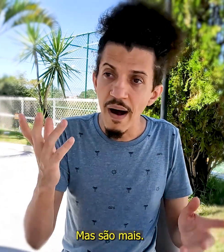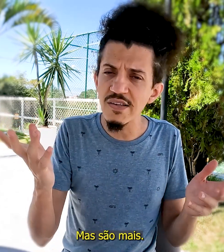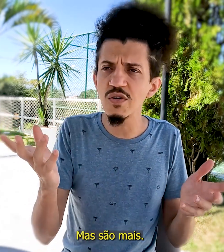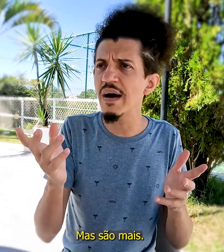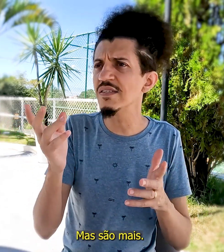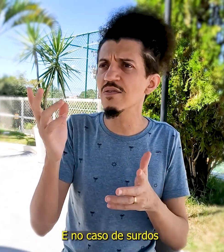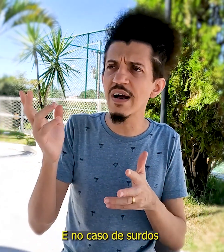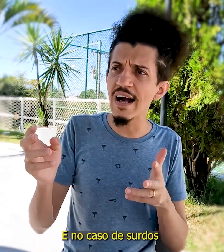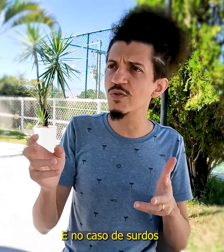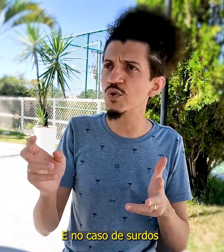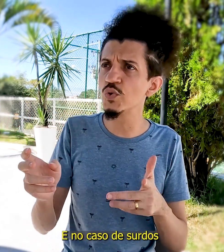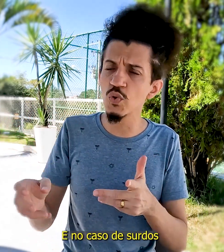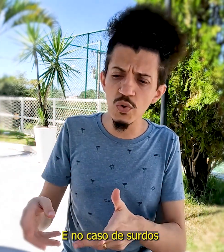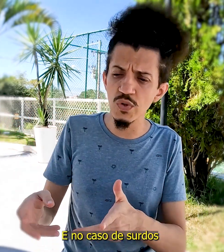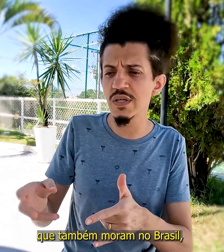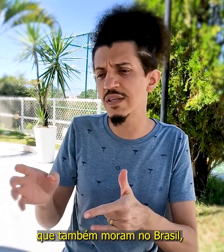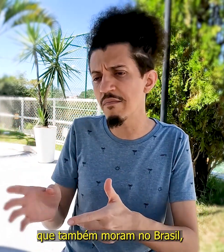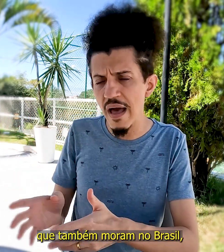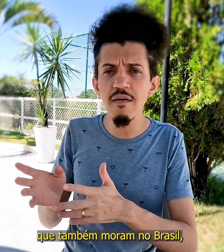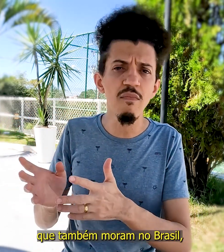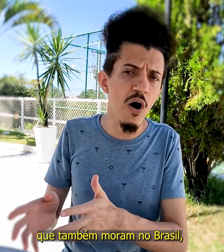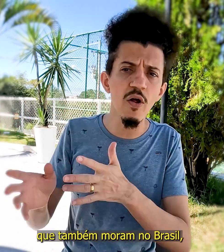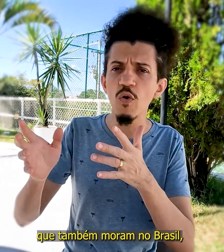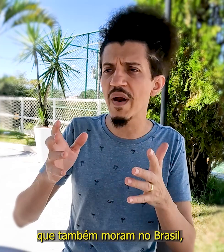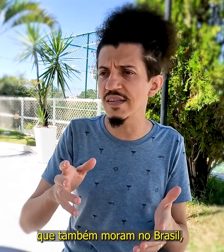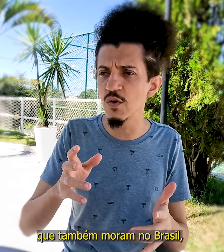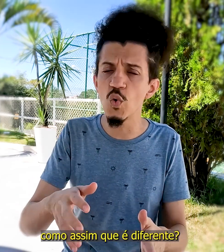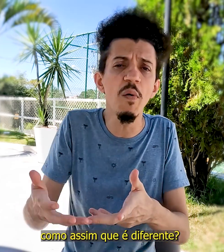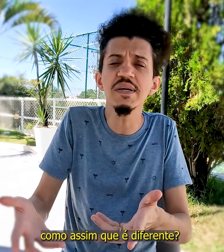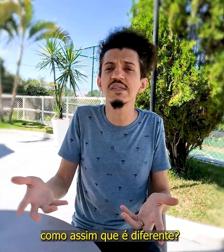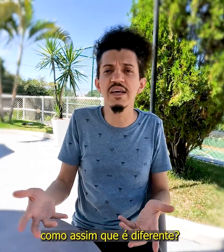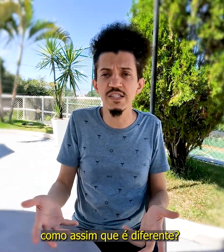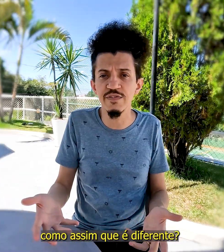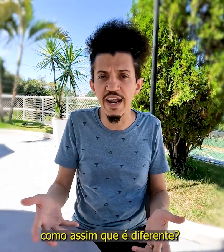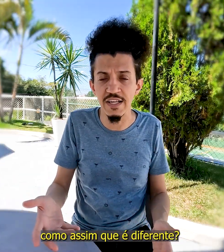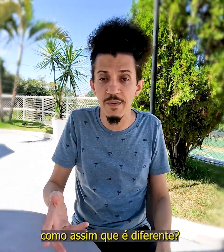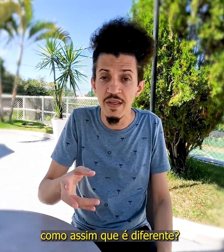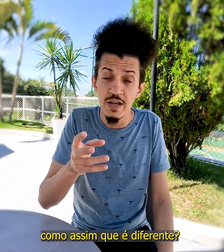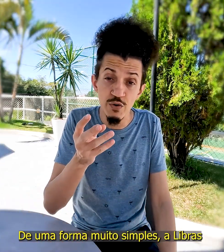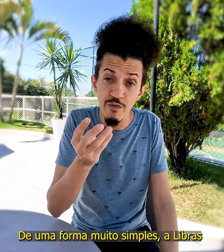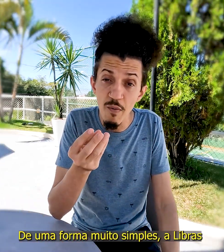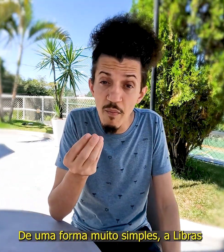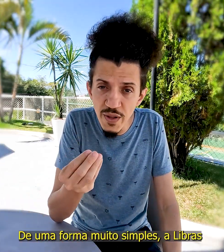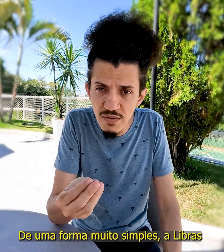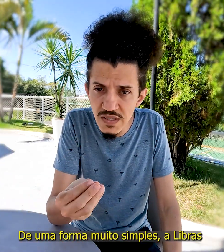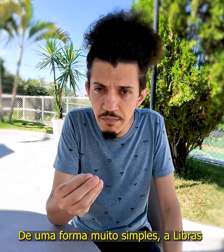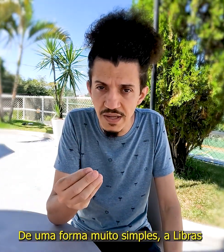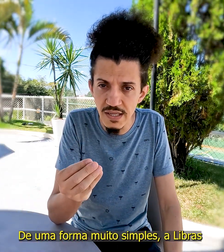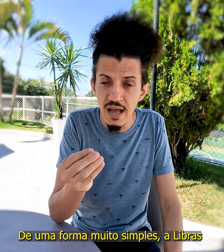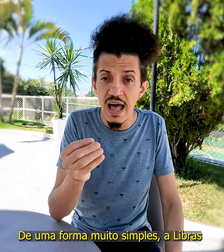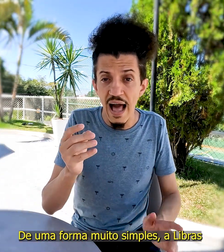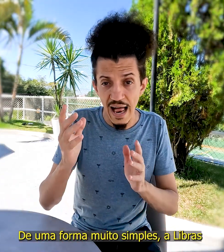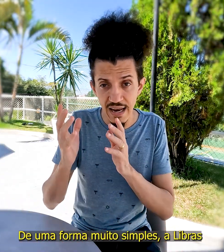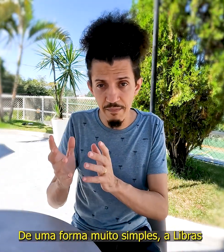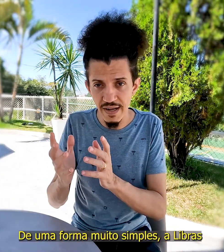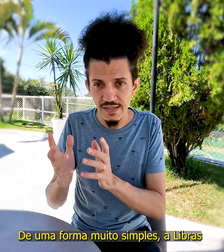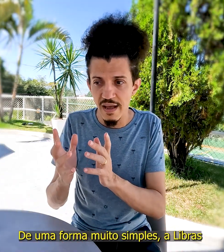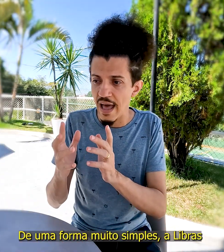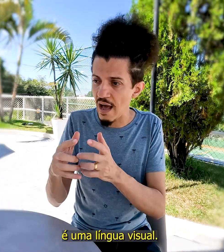Madson, mas e no caso de surdos que também moram no Brasil? Como assim que é diferente? De uma forma muito simples. A Libras é